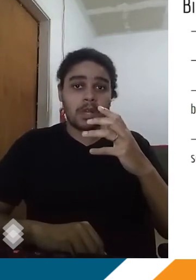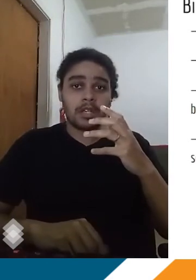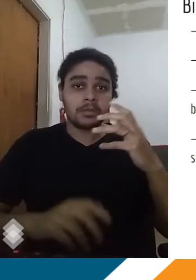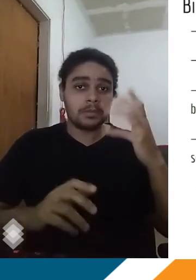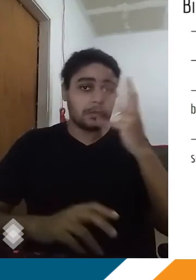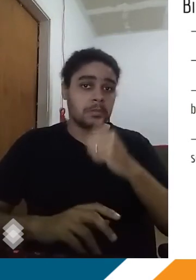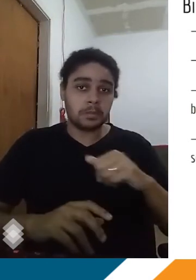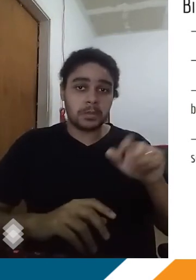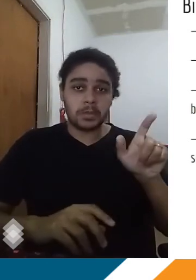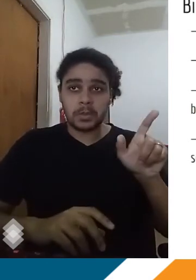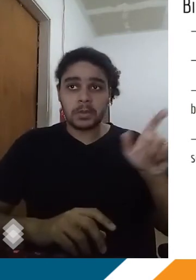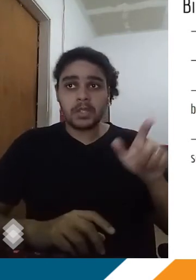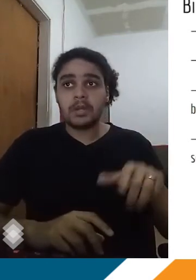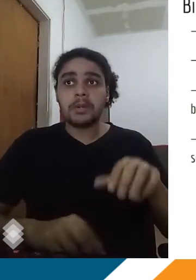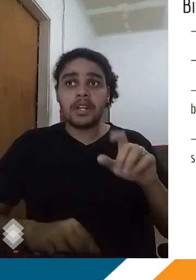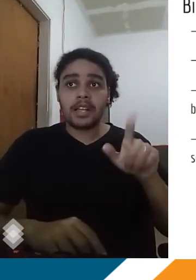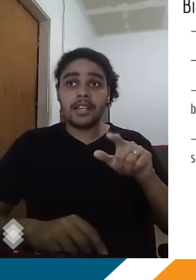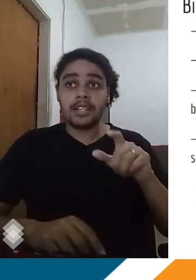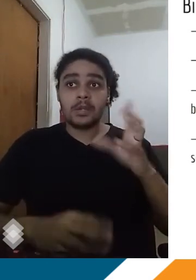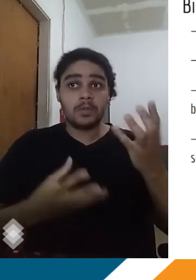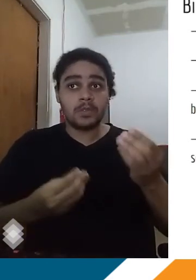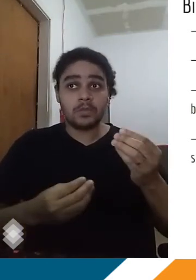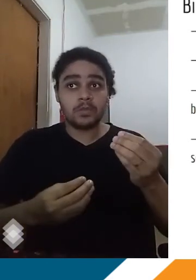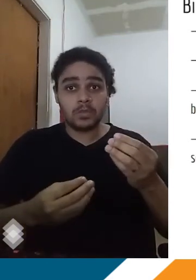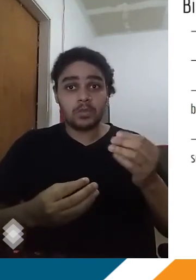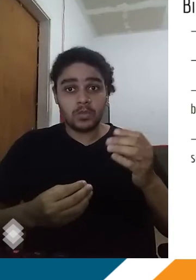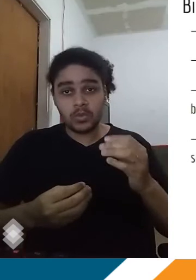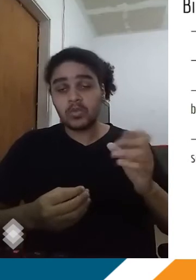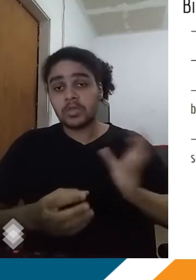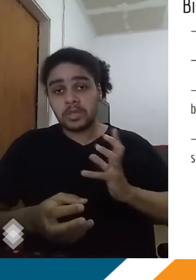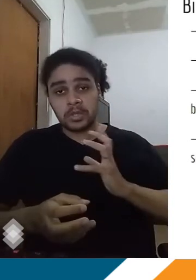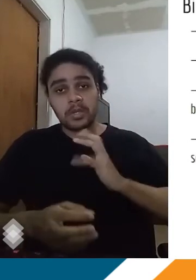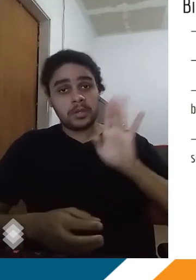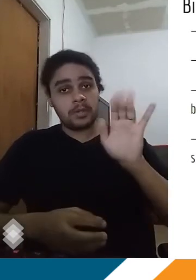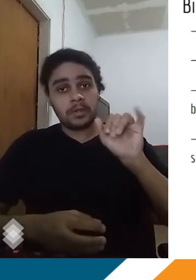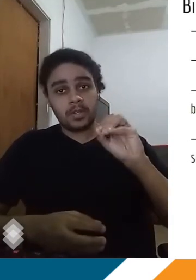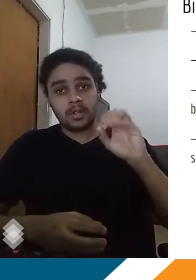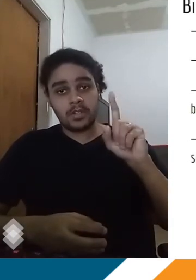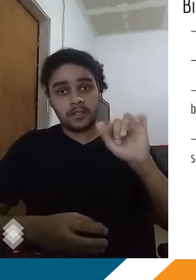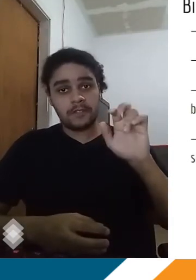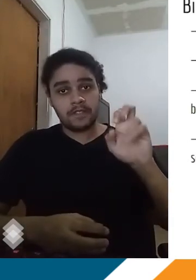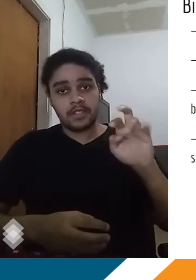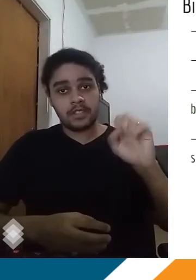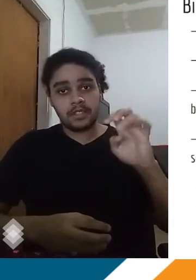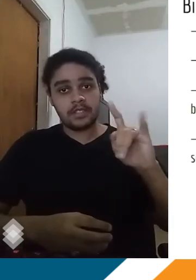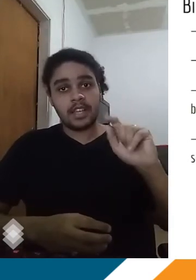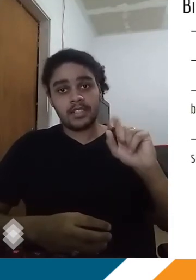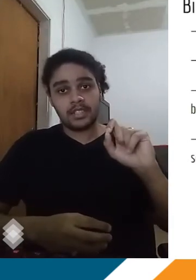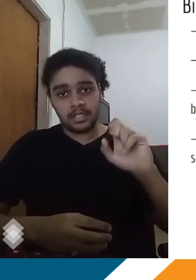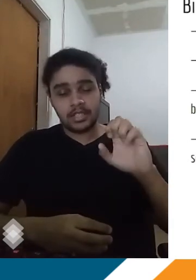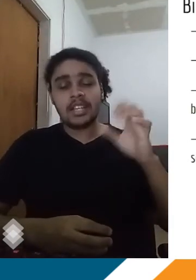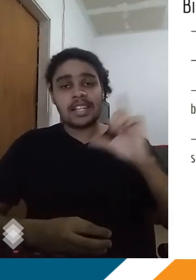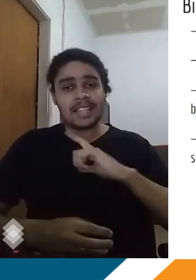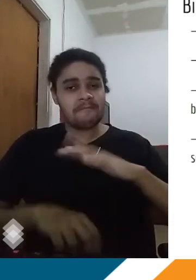geralmente atribui a esse tipo de bioma, ele é um bioma extremamente rico em biodiversidade. Por quê? Porque ele tem mais de